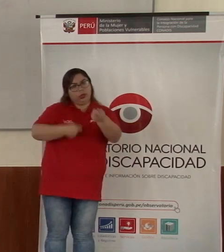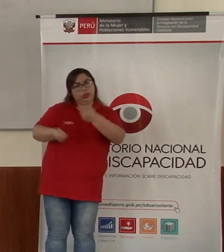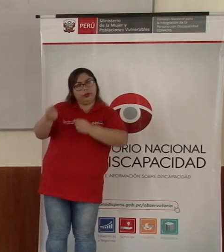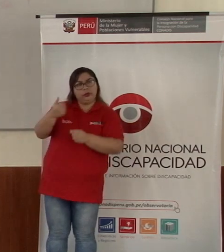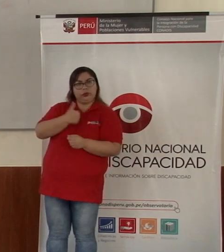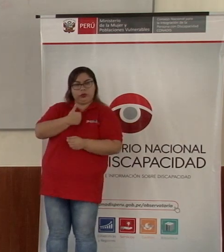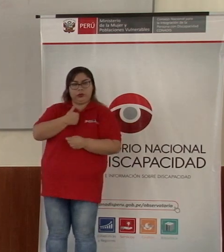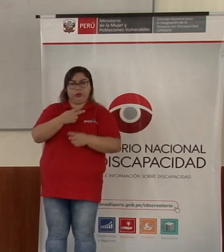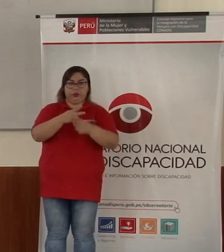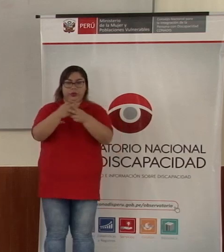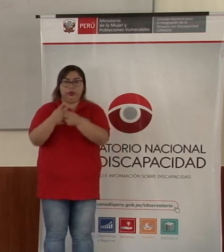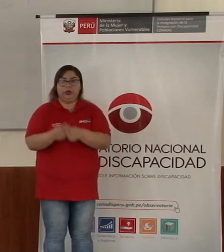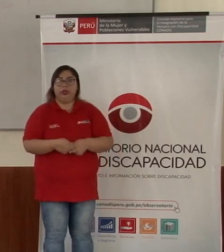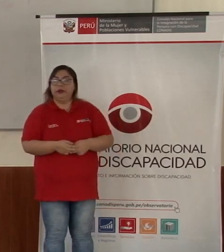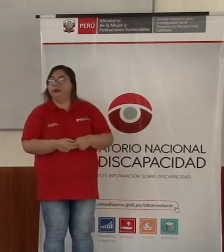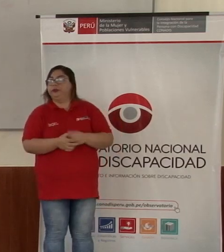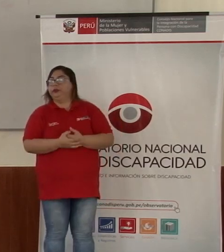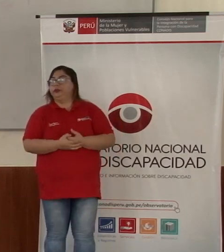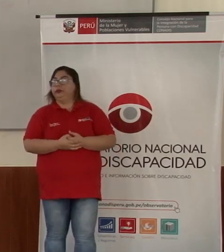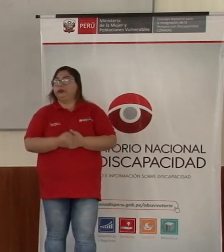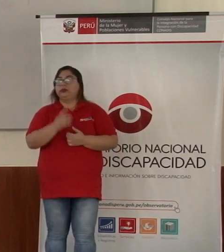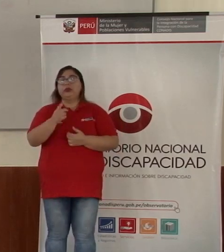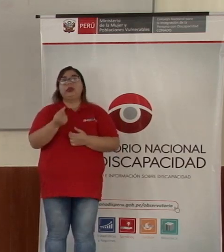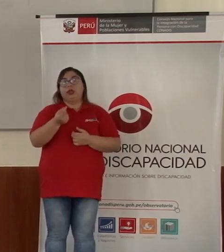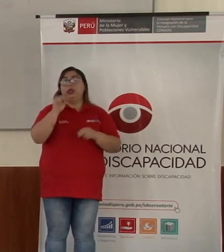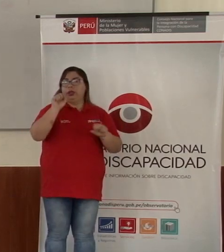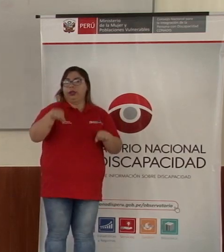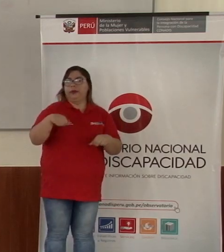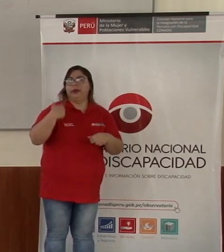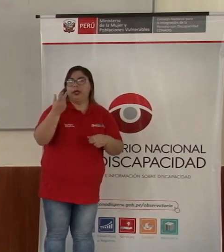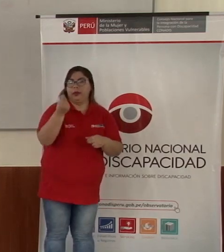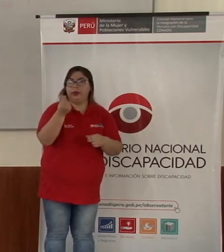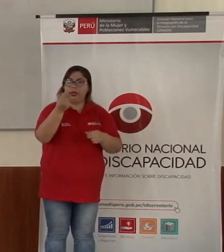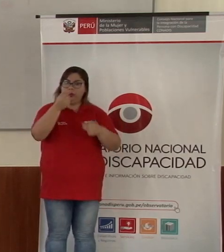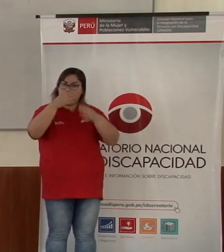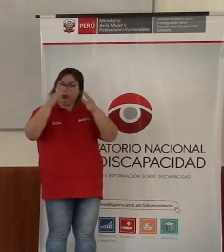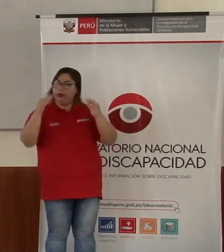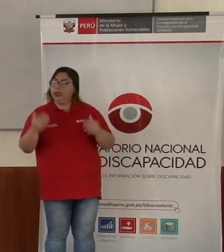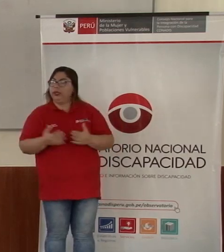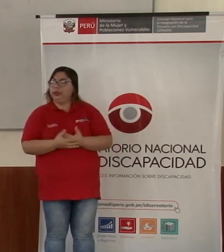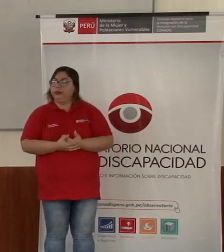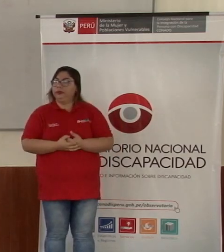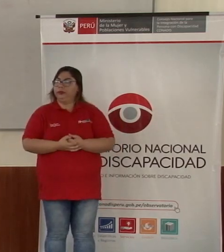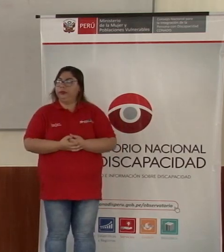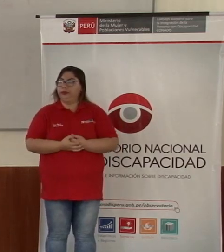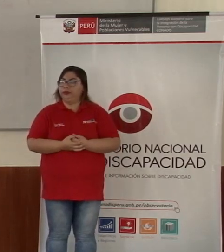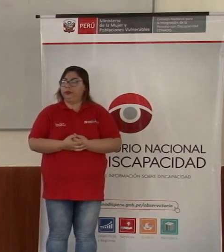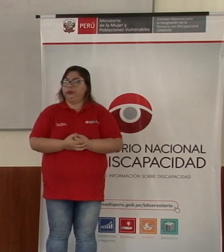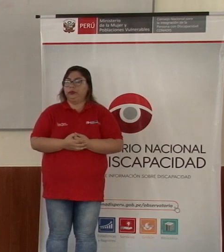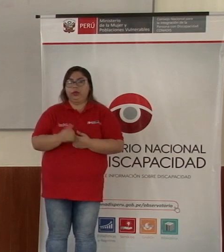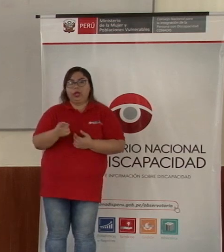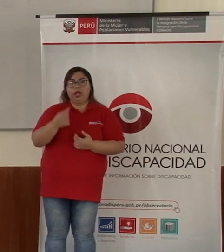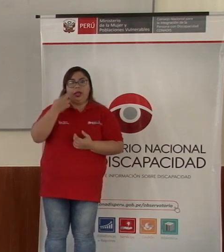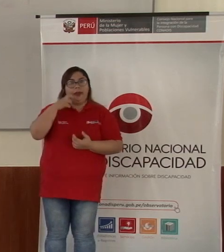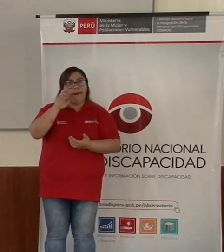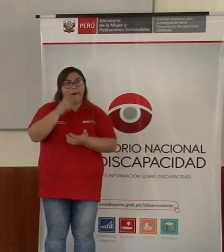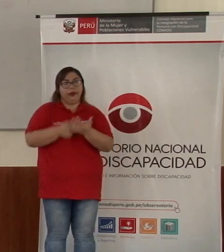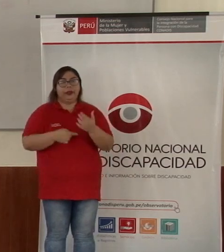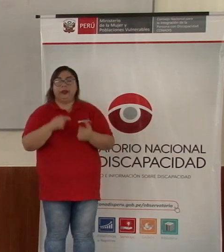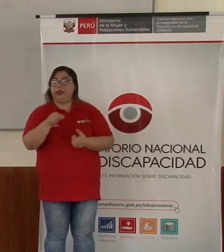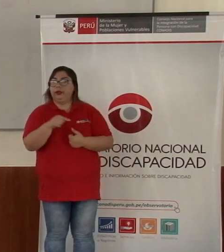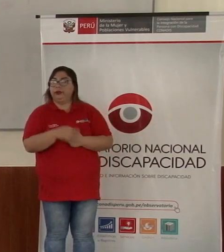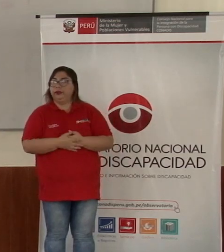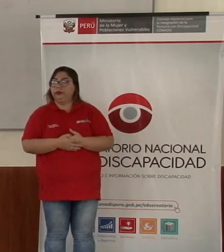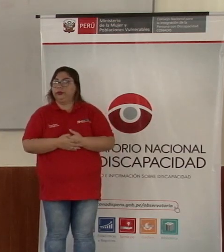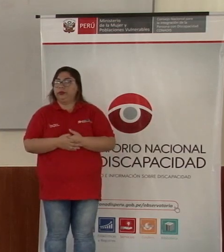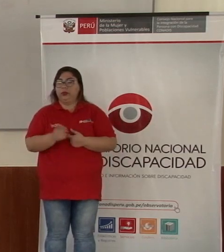persona. Acá de por medio también había una herencia, ¿no? La parte de la masa hereditaria que le